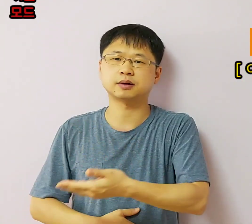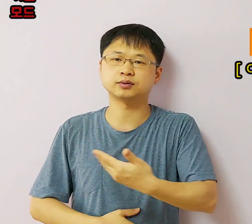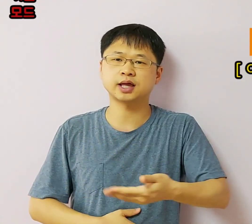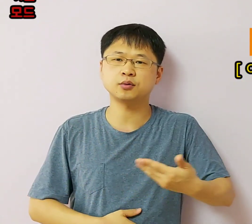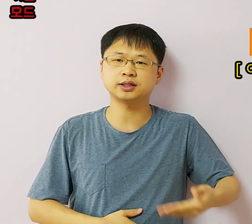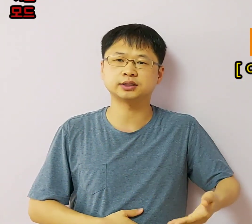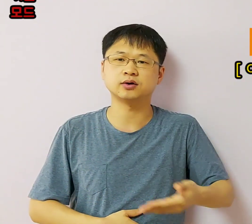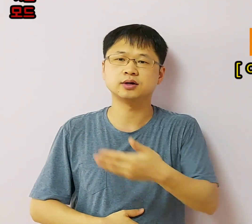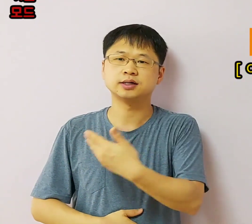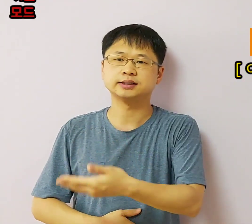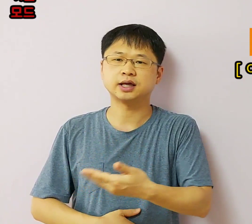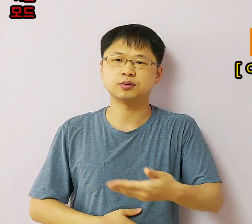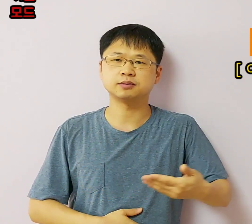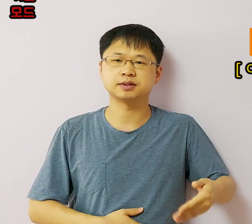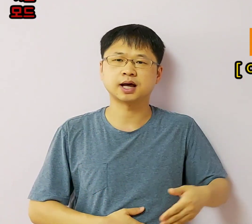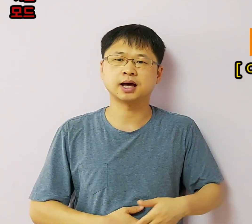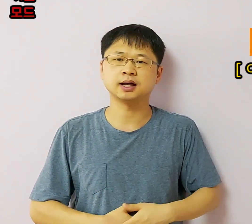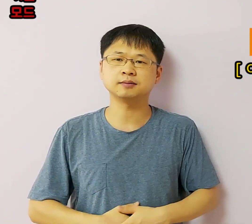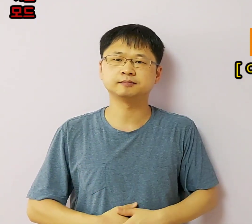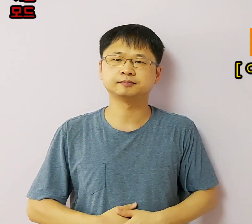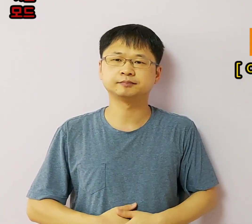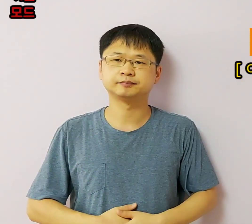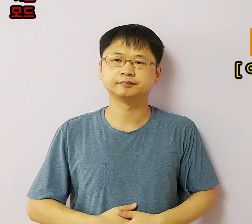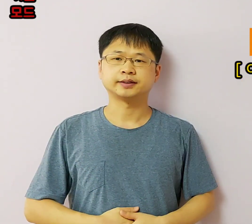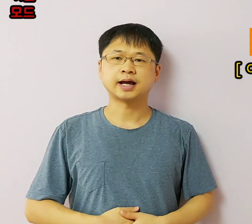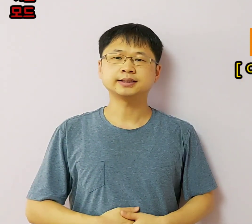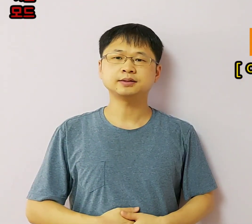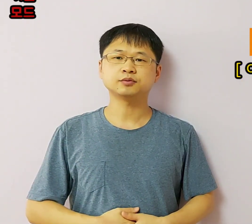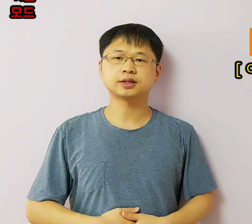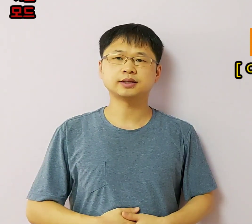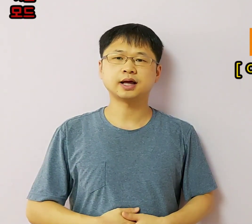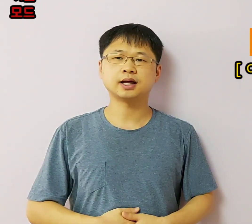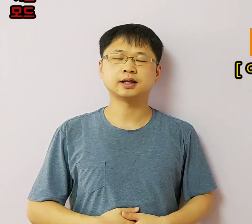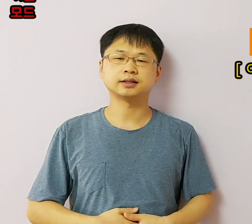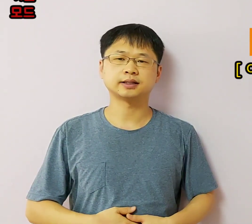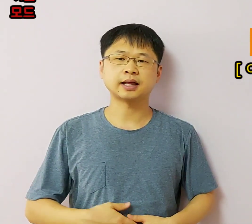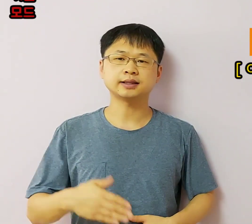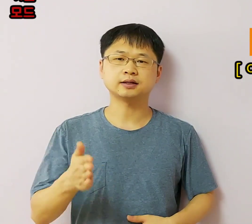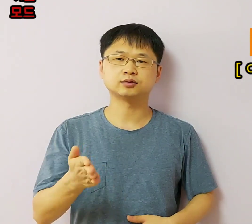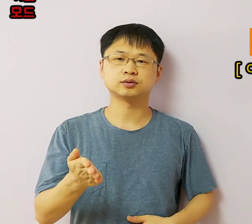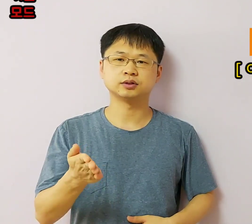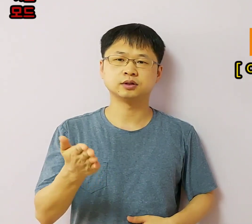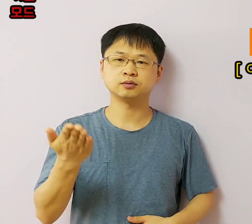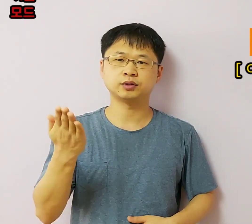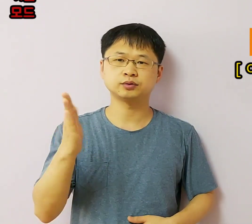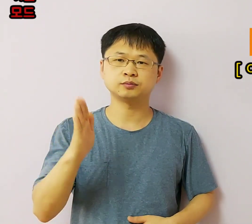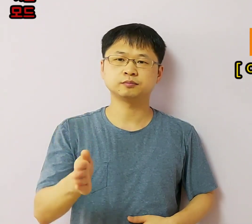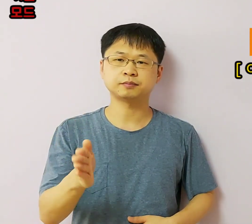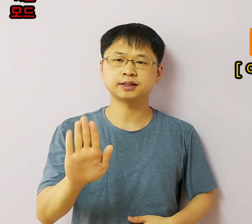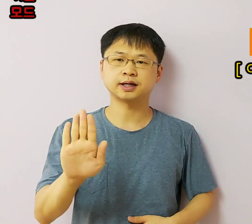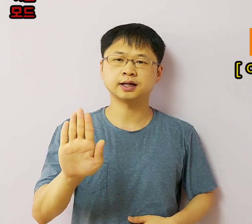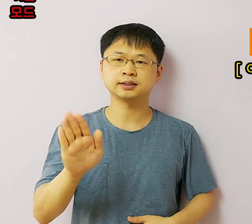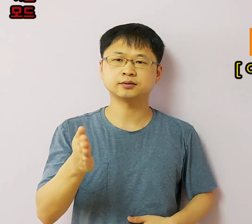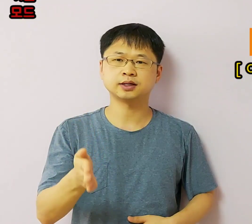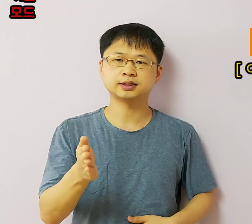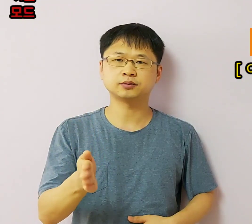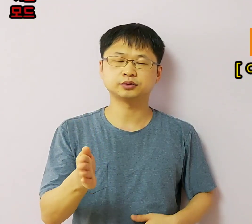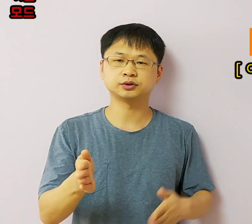바로 세월이죠. 세월입니다. 닿지 못한 날 할 때 닿다는 수어는 왼손바닥 손날